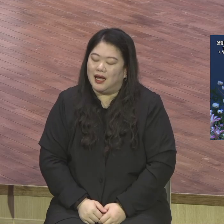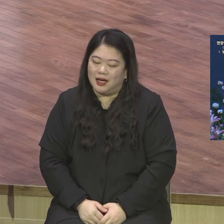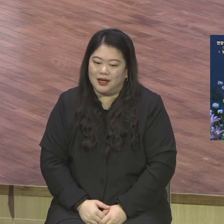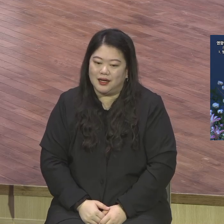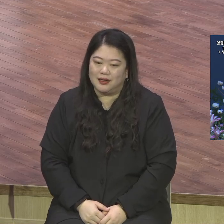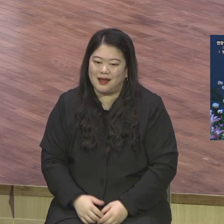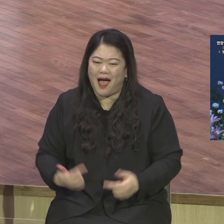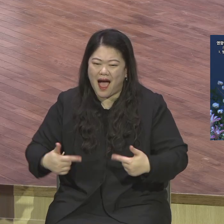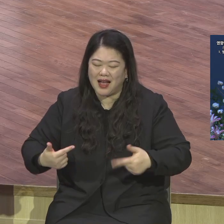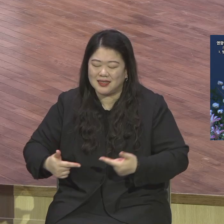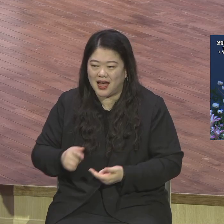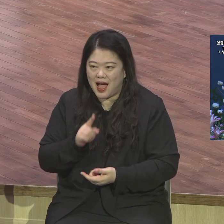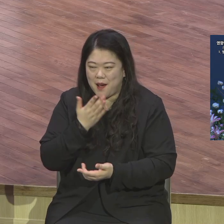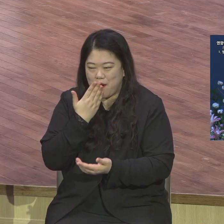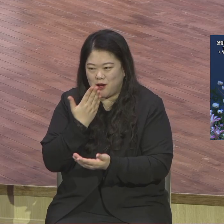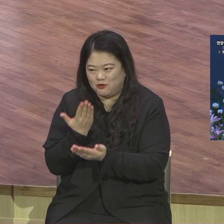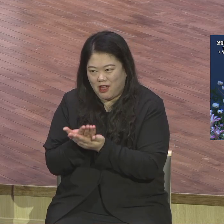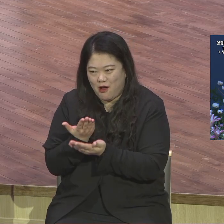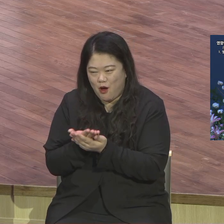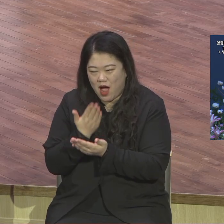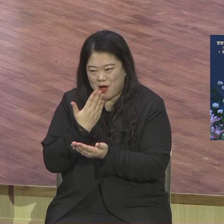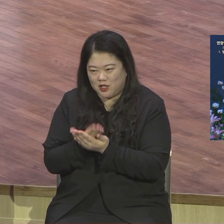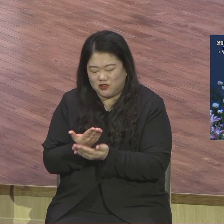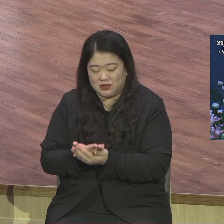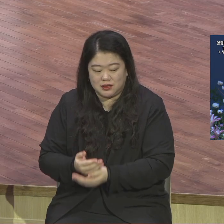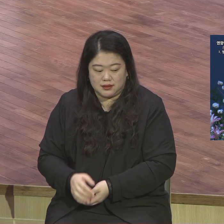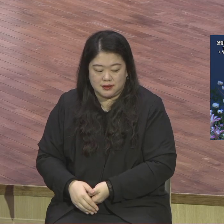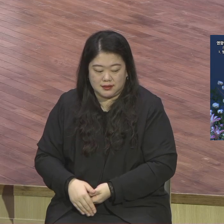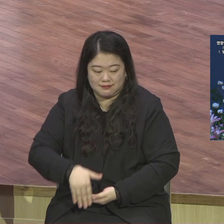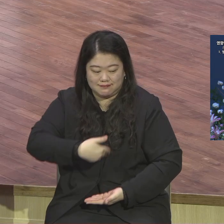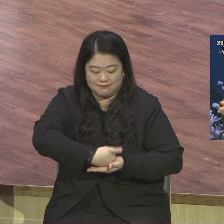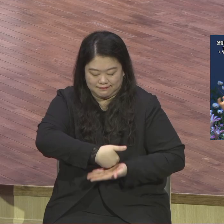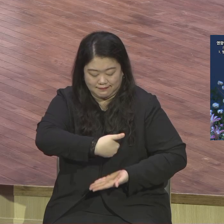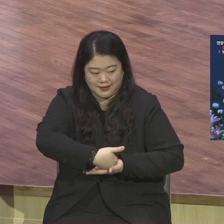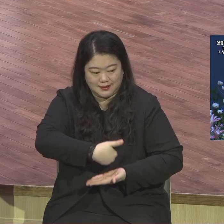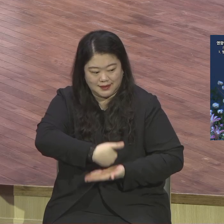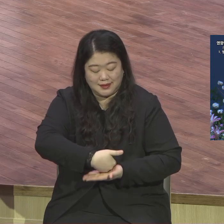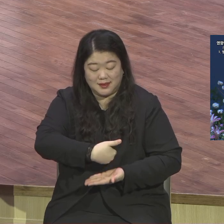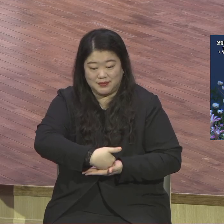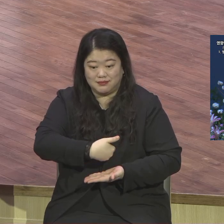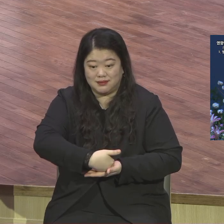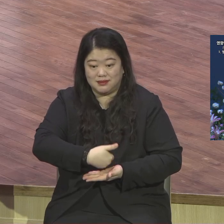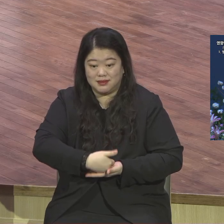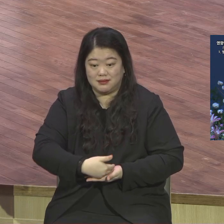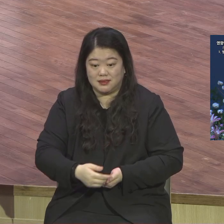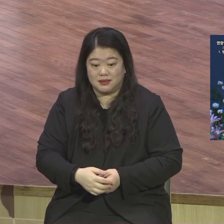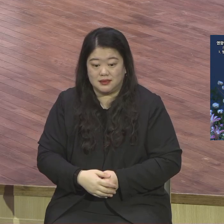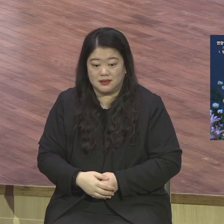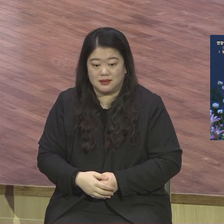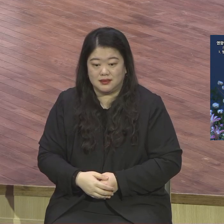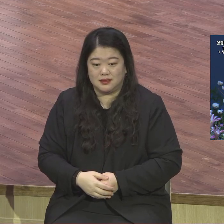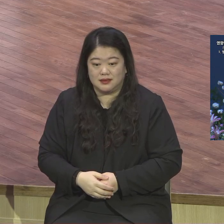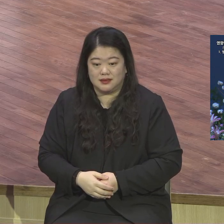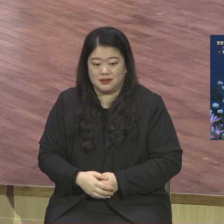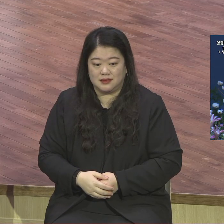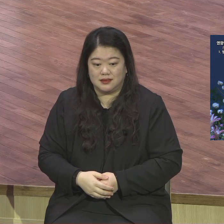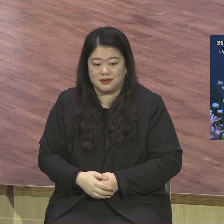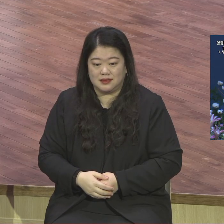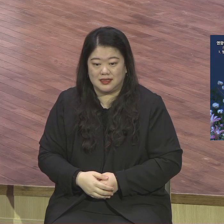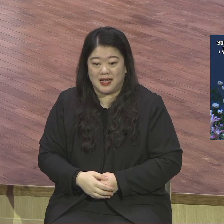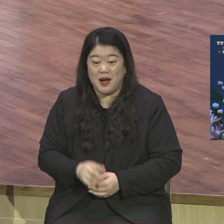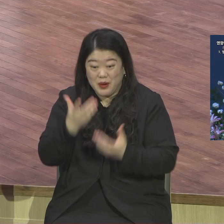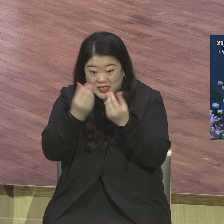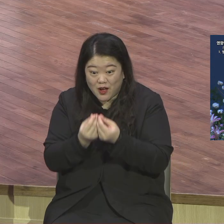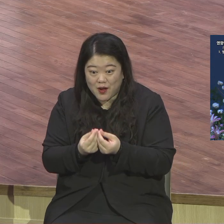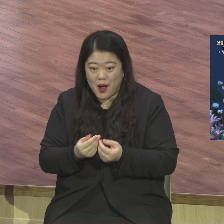10번 다 얻어먹어요. 세상은 안 그렇거든요. 사회는 한번 사면 한번 사요. 자존심이 있지. 한번 사면 한번